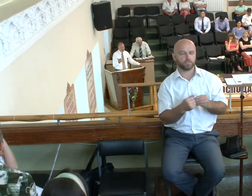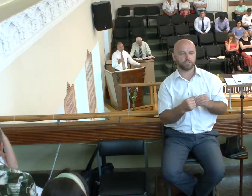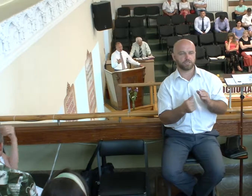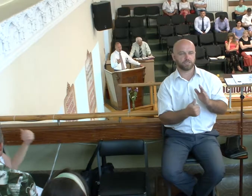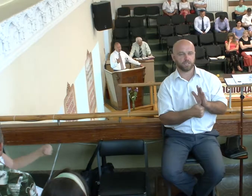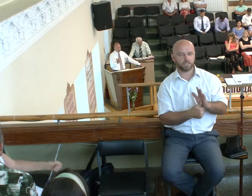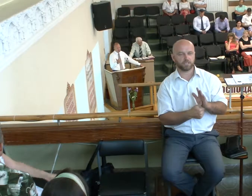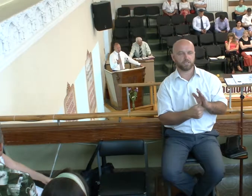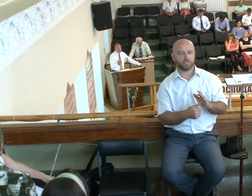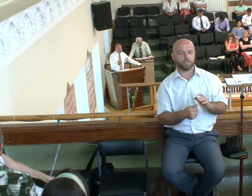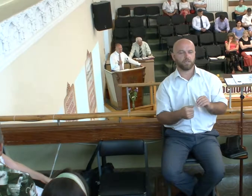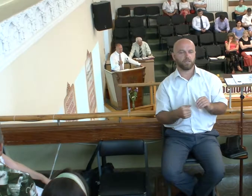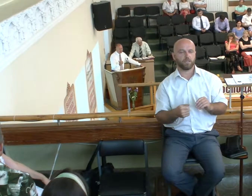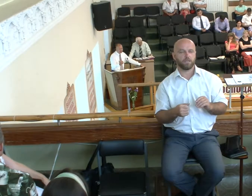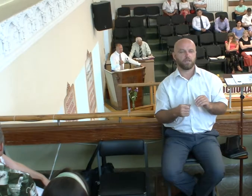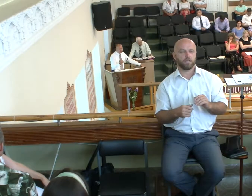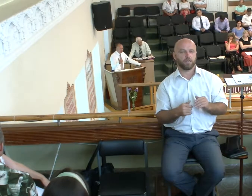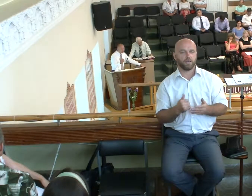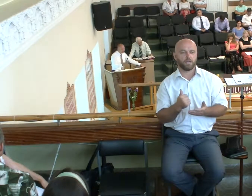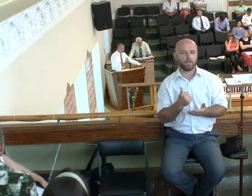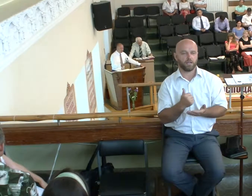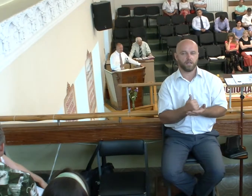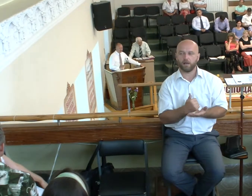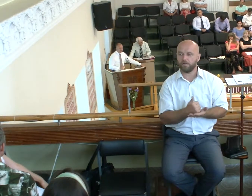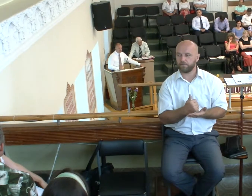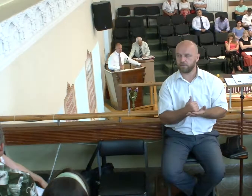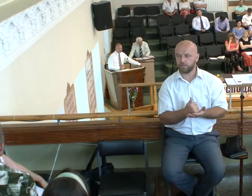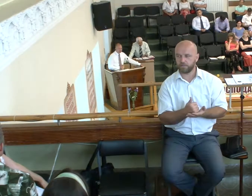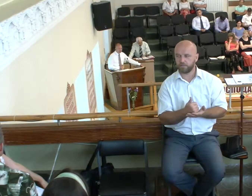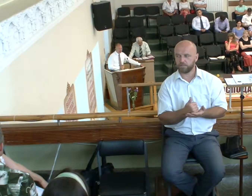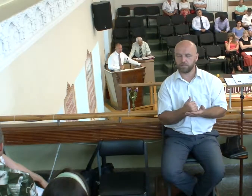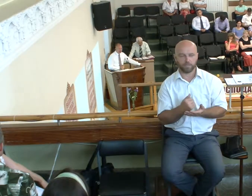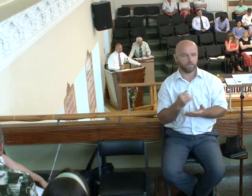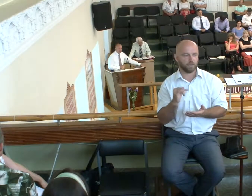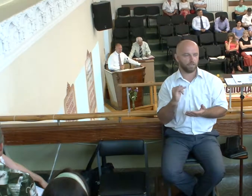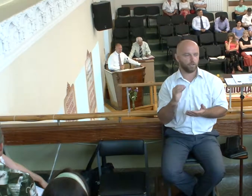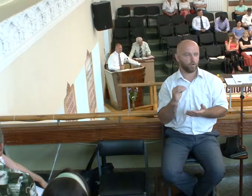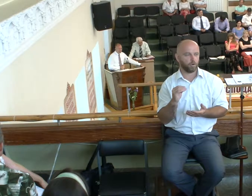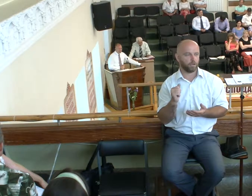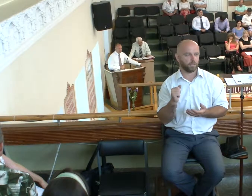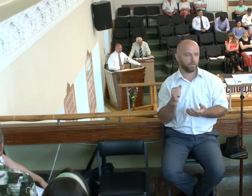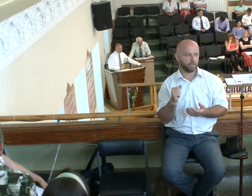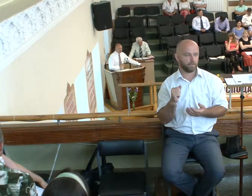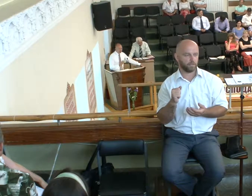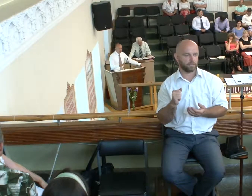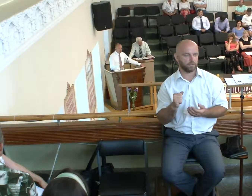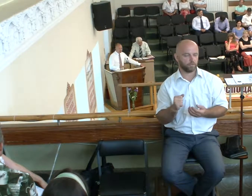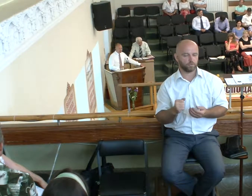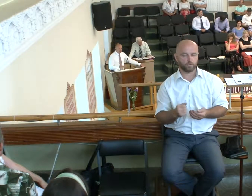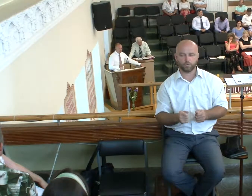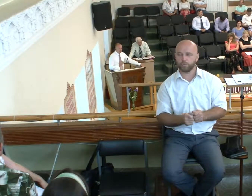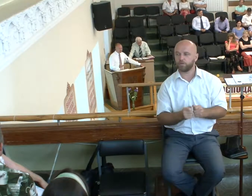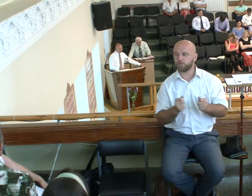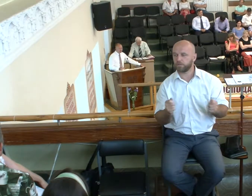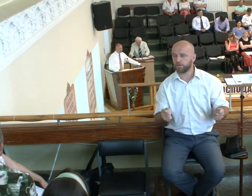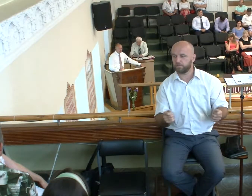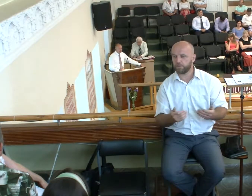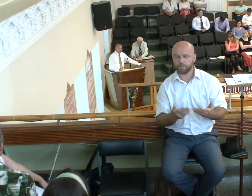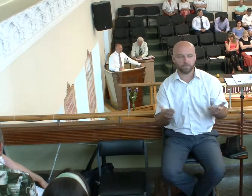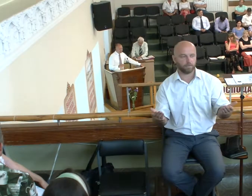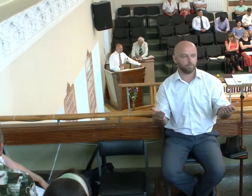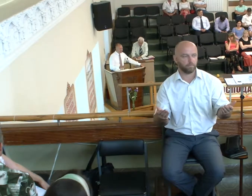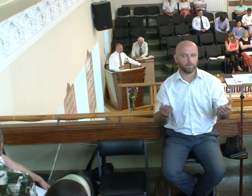мои, внимательно прочитайте эти главы. Вот что вылилось из Иисуса Христа. Он показывает